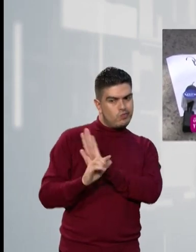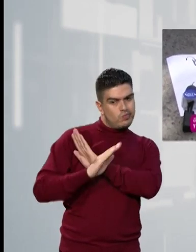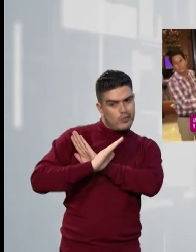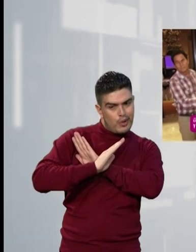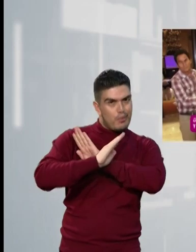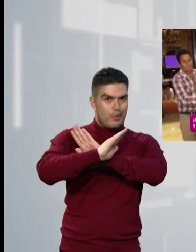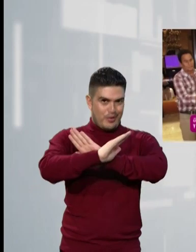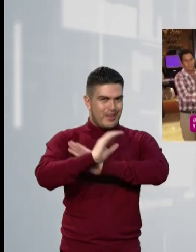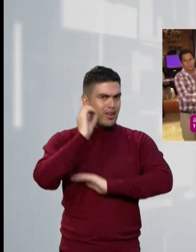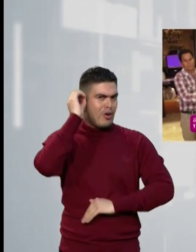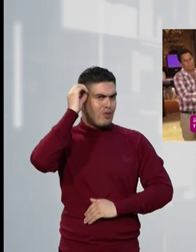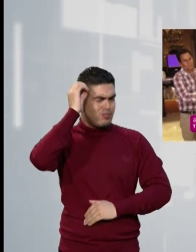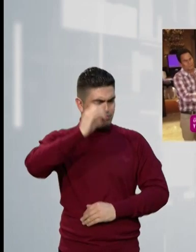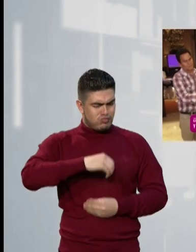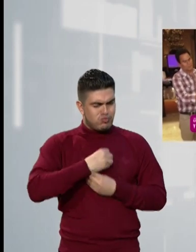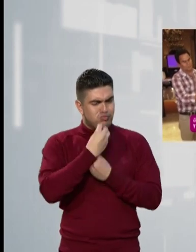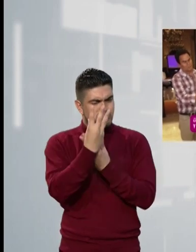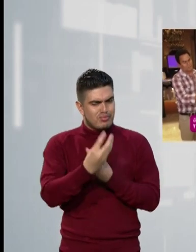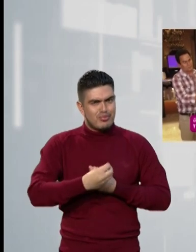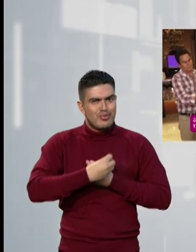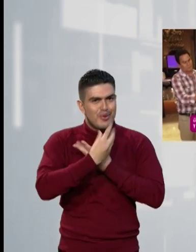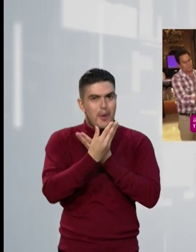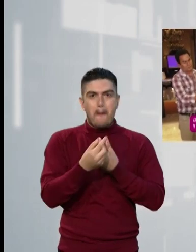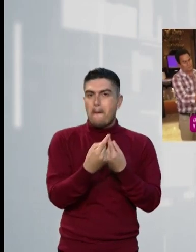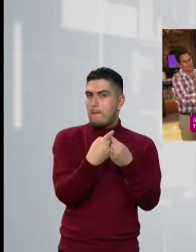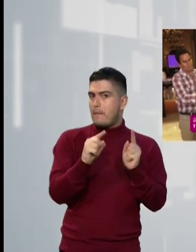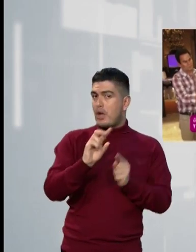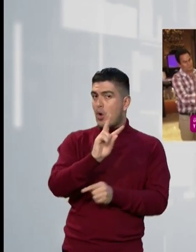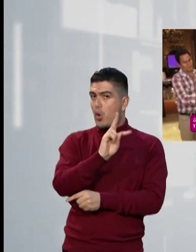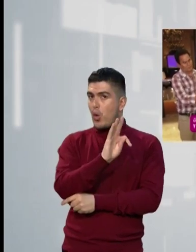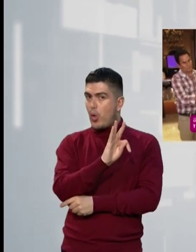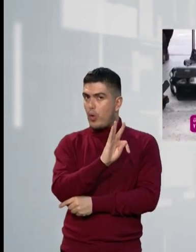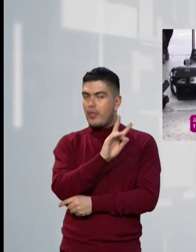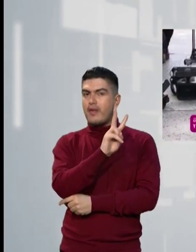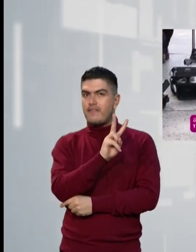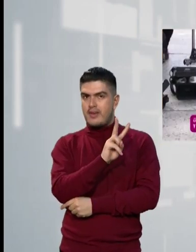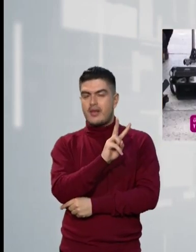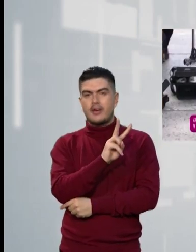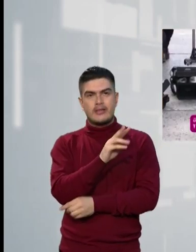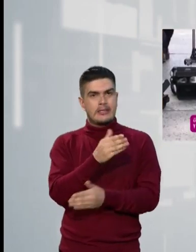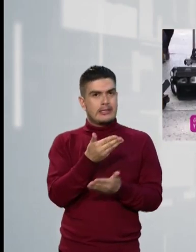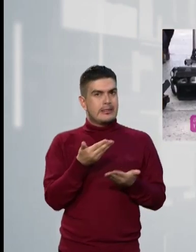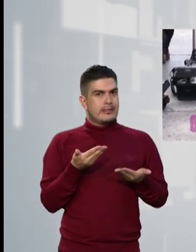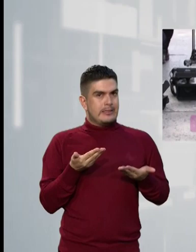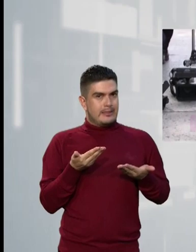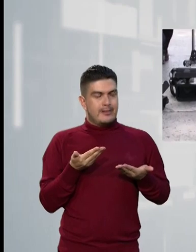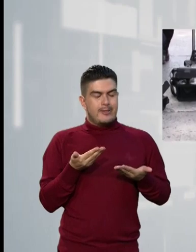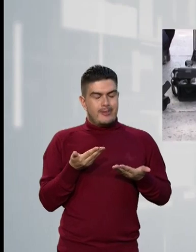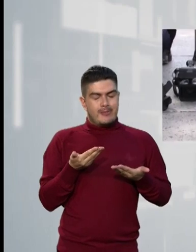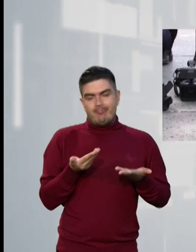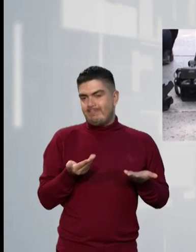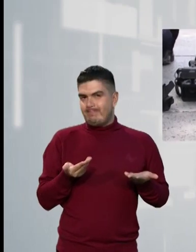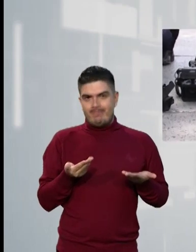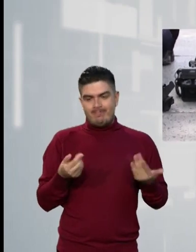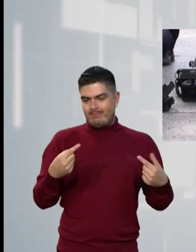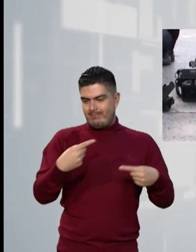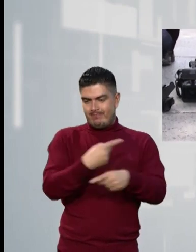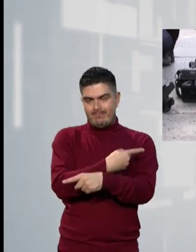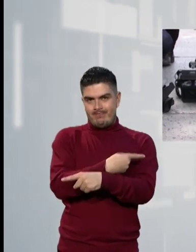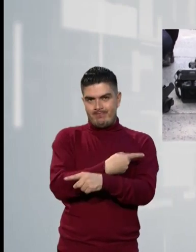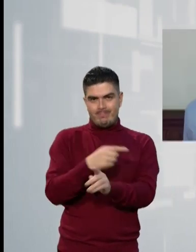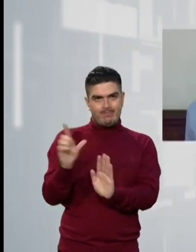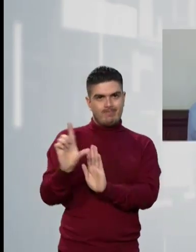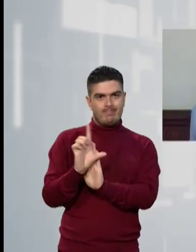expresión sin embargo existen medios de comunicación que se caracterizan por poseer una agenda y barreras marcadas que tergiversan la